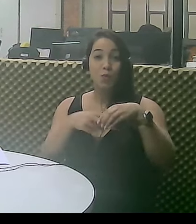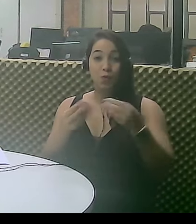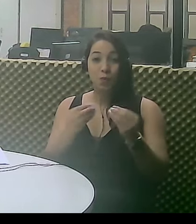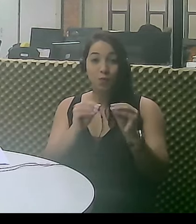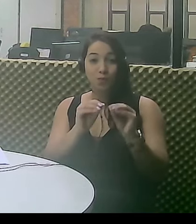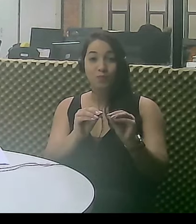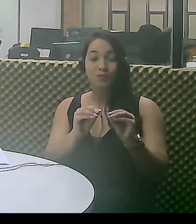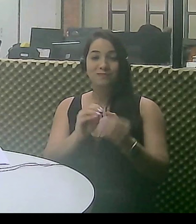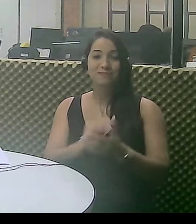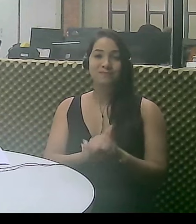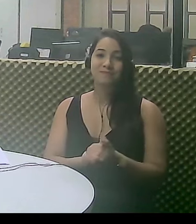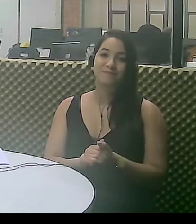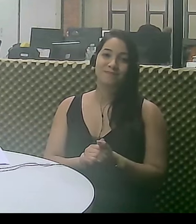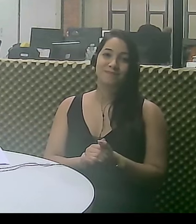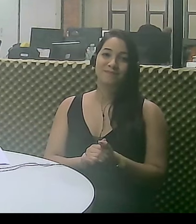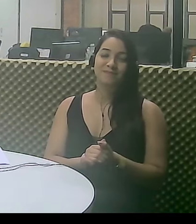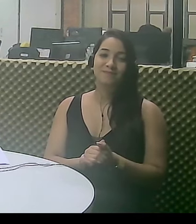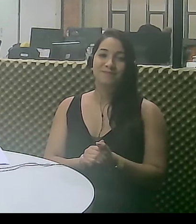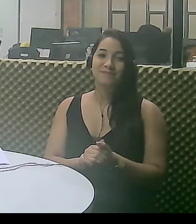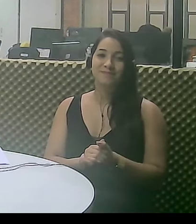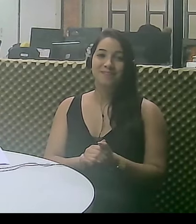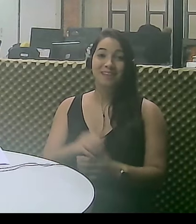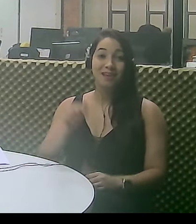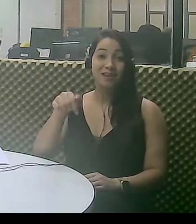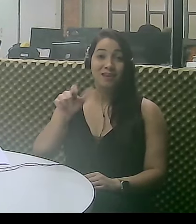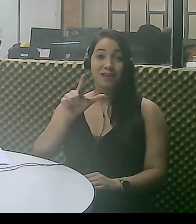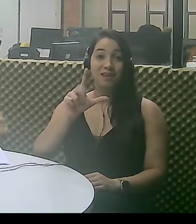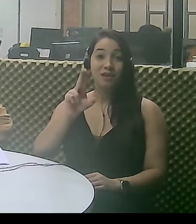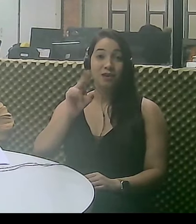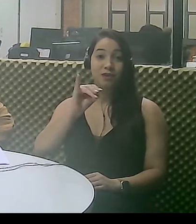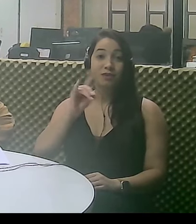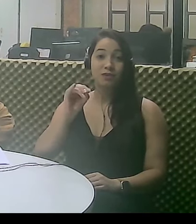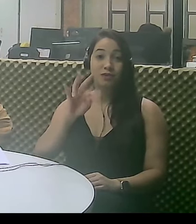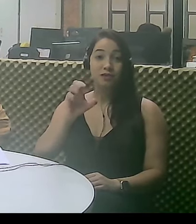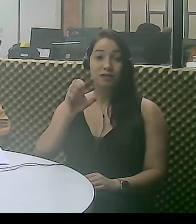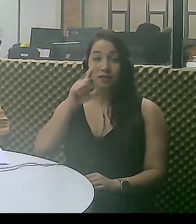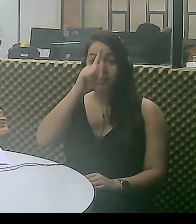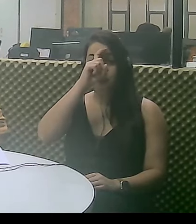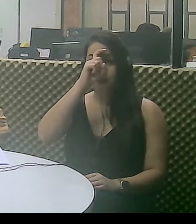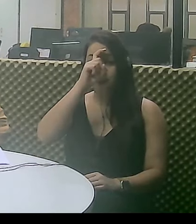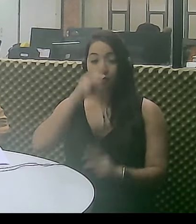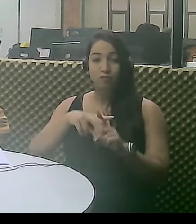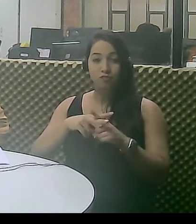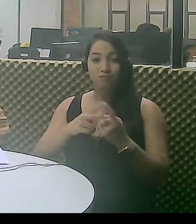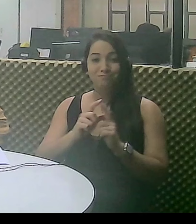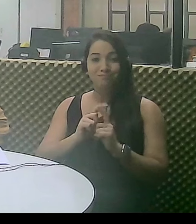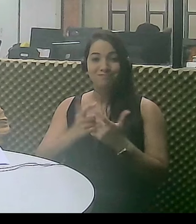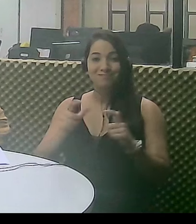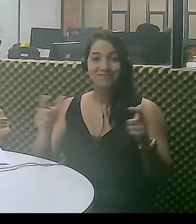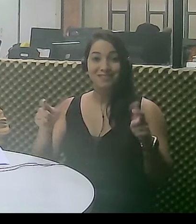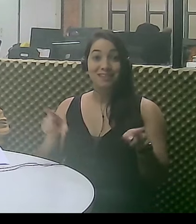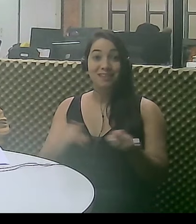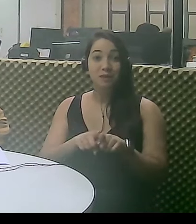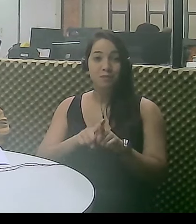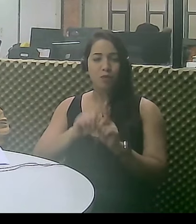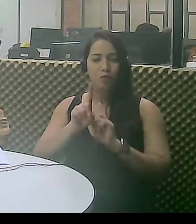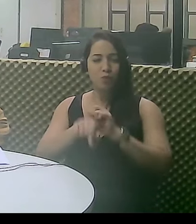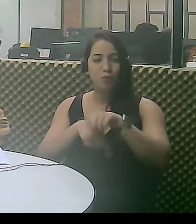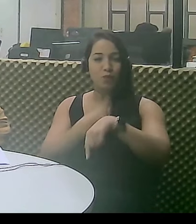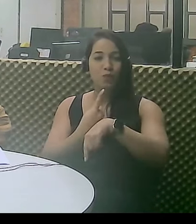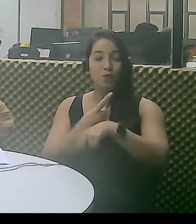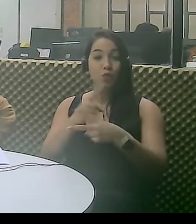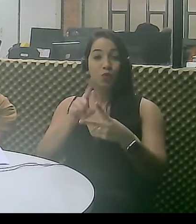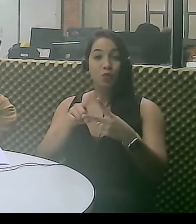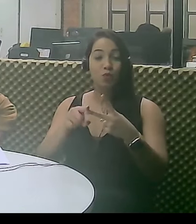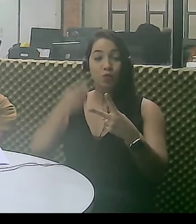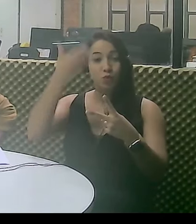será instalado. E aqui na Wild Resort, as obras de reforma e ampliação também avançam, com